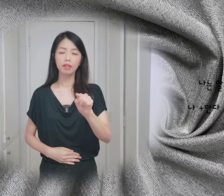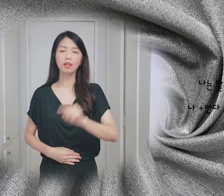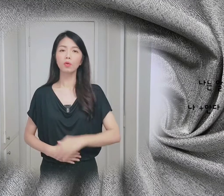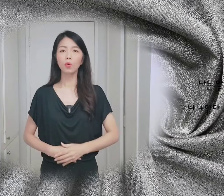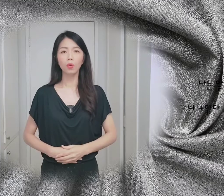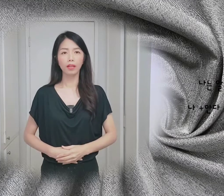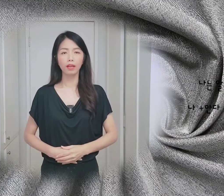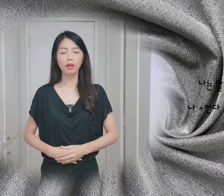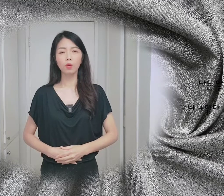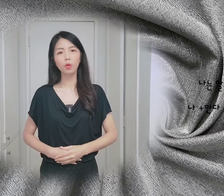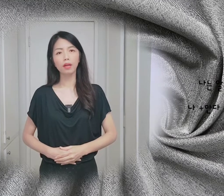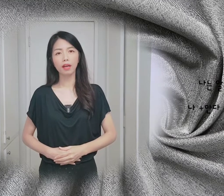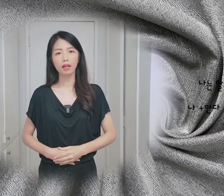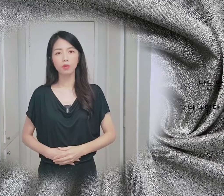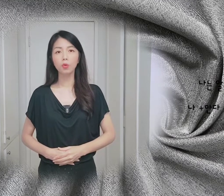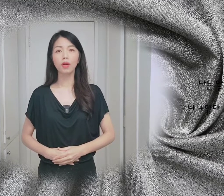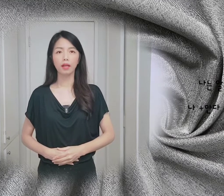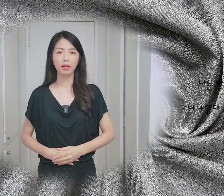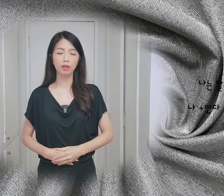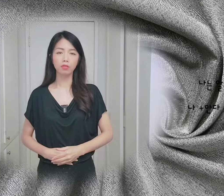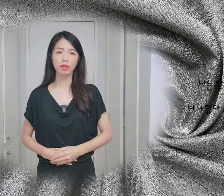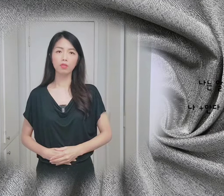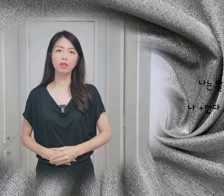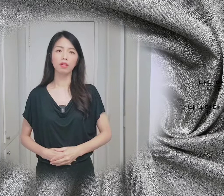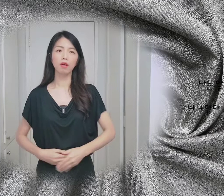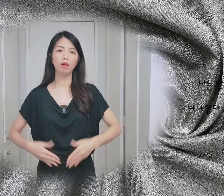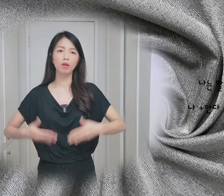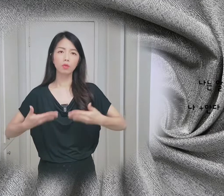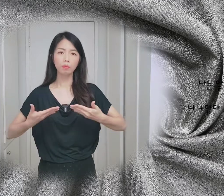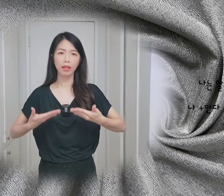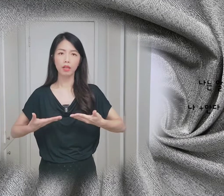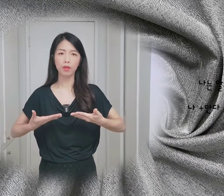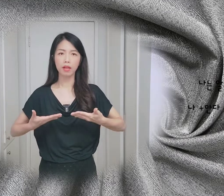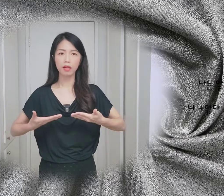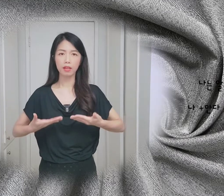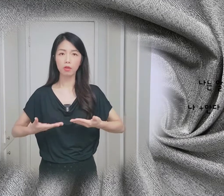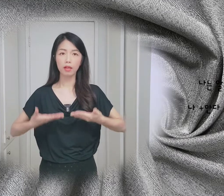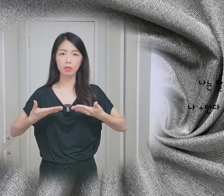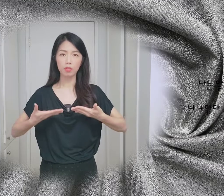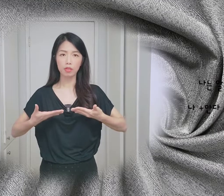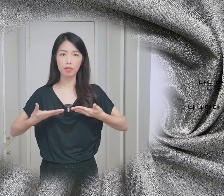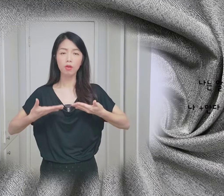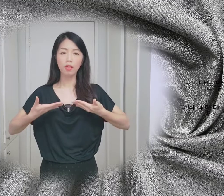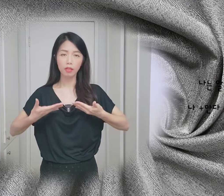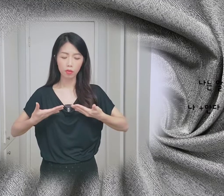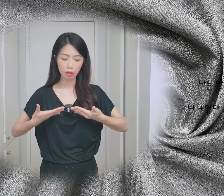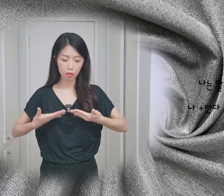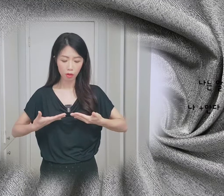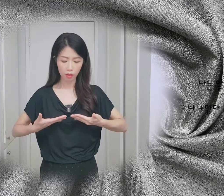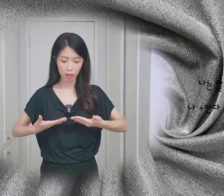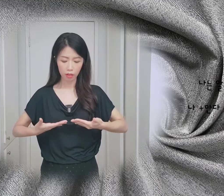그 고요한. 고요하다, 조용하다 이런 뜻의 수어는요. 손바닥이 위를 향하게 해서 가슴 위치에서